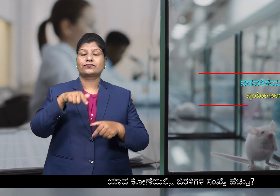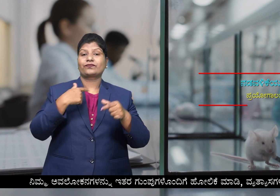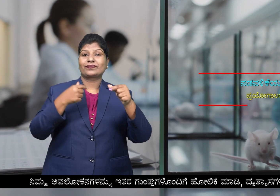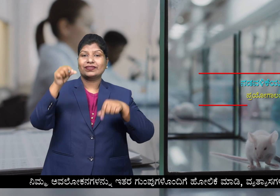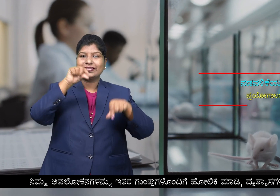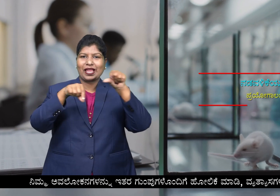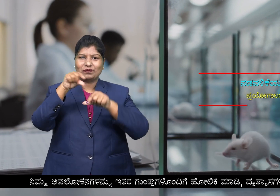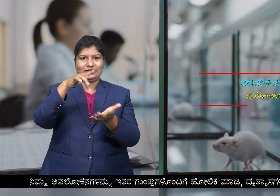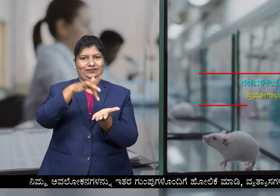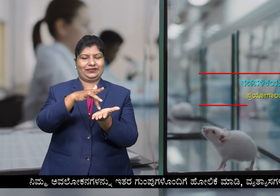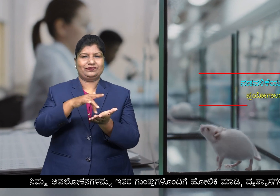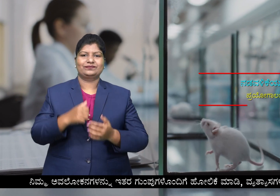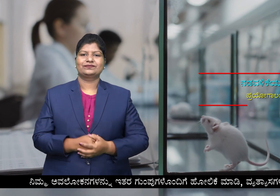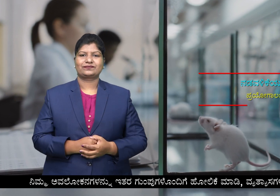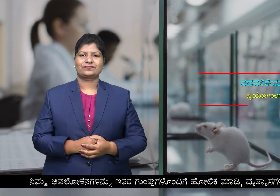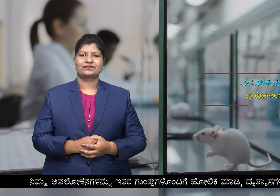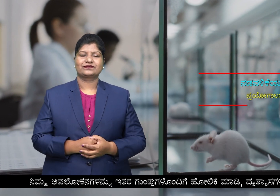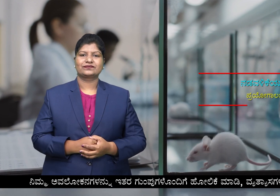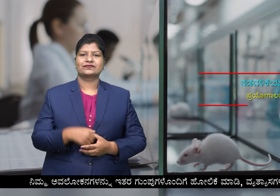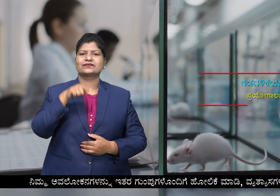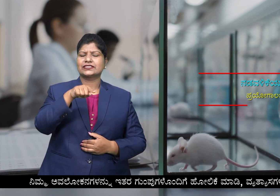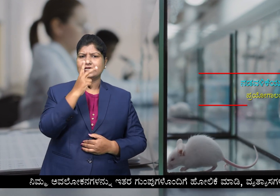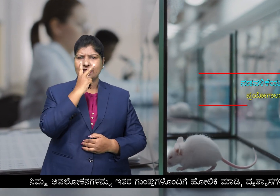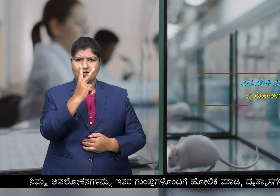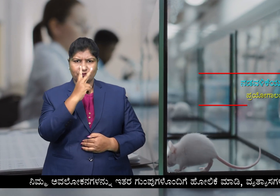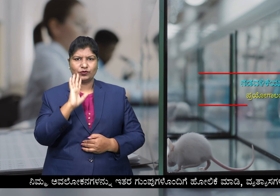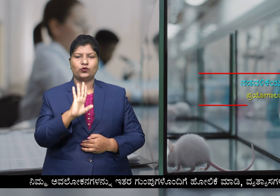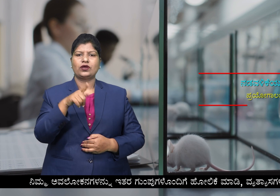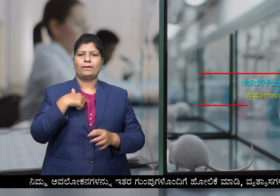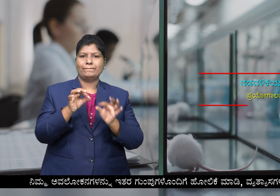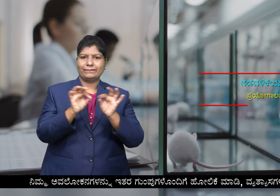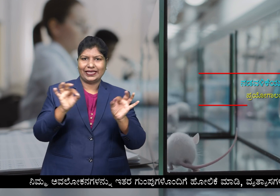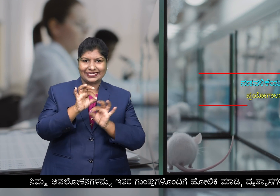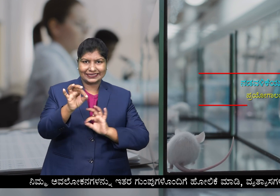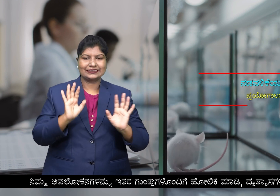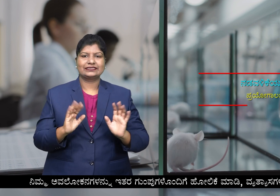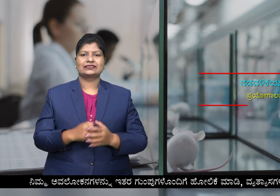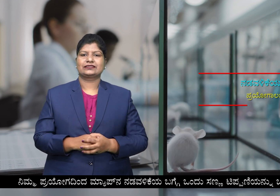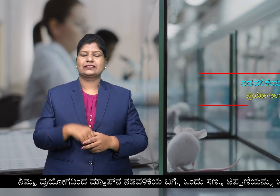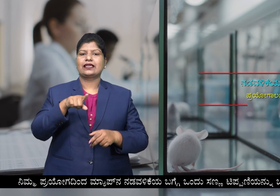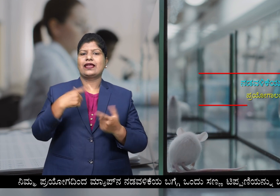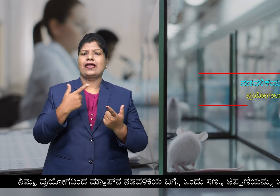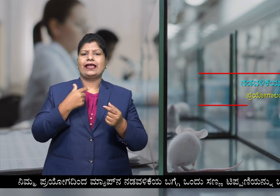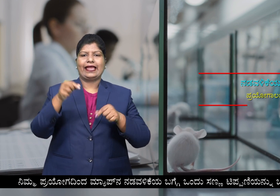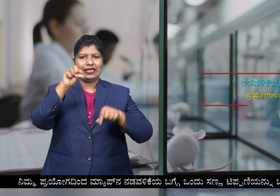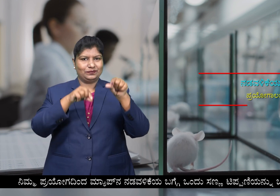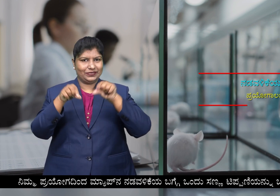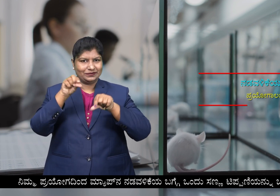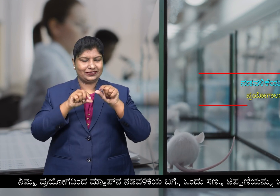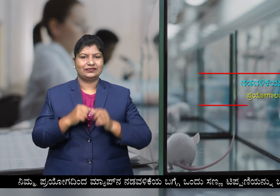ಹೆಚ್ಚು? ನಿಮ್ಮ ಅವಲೋಕನಗಳನ್ನ ಇತರ ಗುಂಪುಗಳೊಂದಿಗೆ ಹೋಲಿಕೆ ಮಾಡಿ. ವ್ಯತ್ಯಾಸಗಳಿದ್ದರೆ ಬರೆಯಿರಿ. ನಿಮ್ಮ